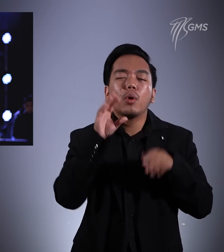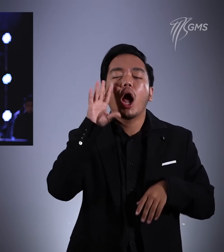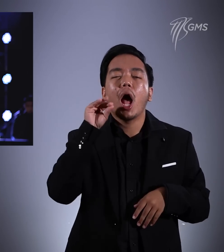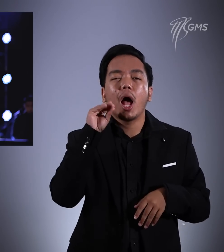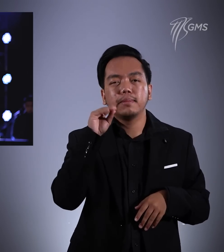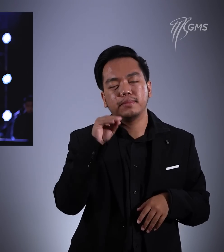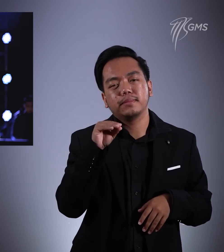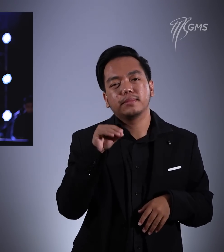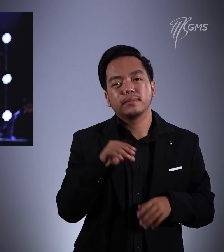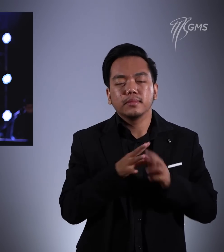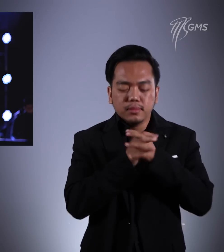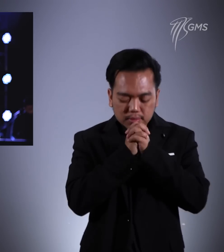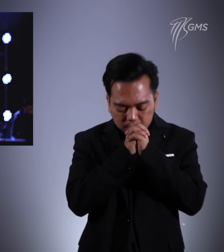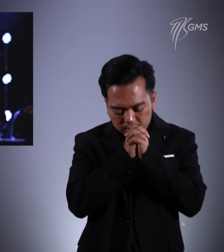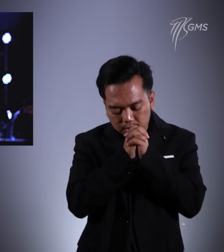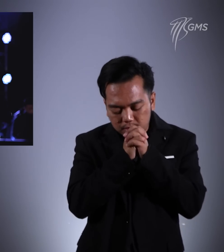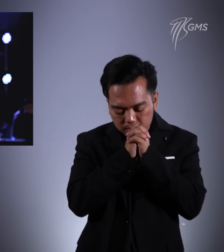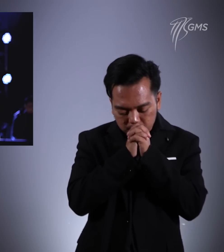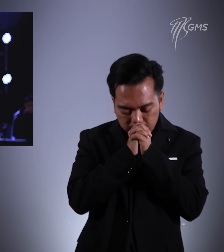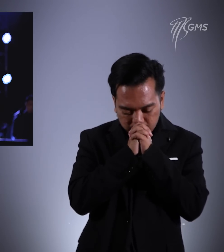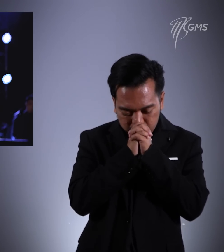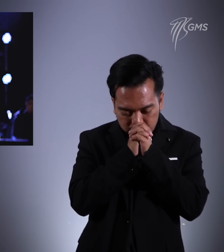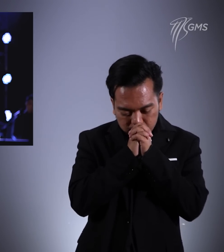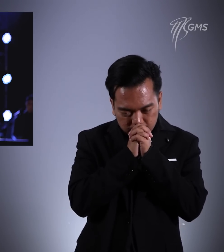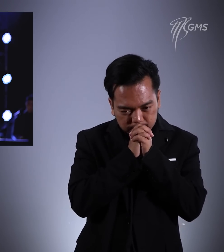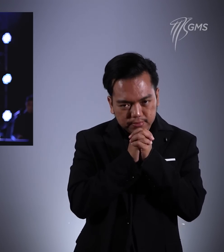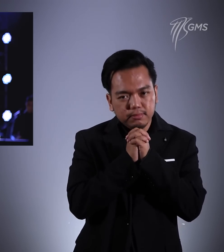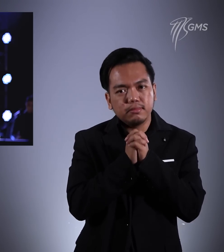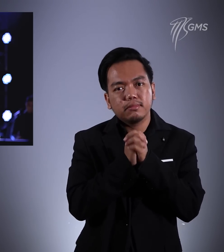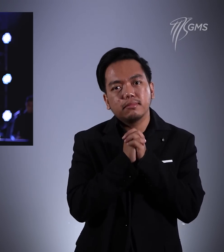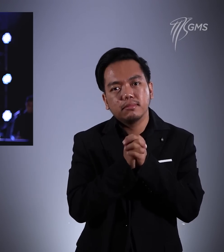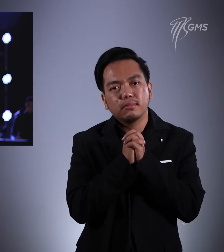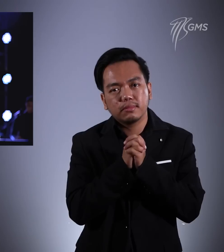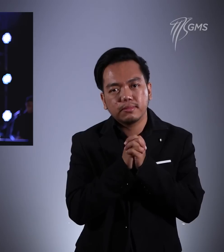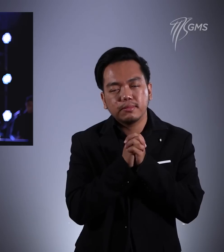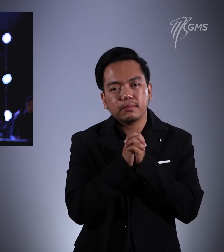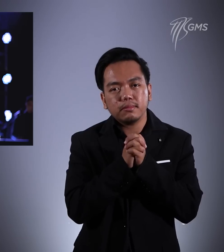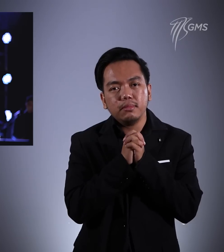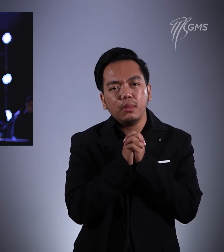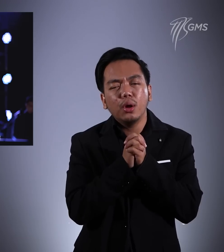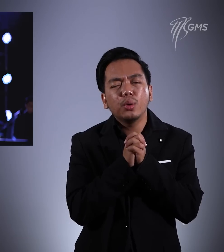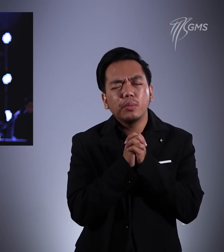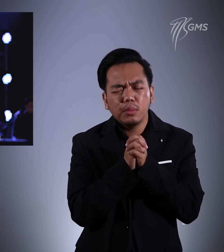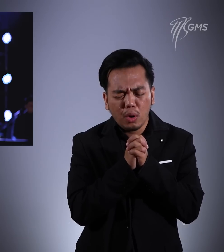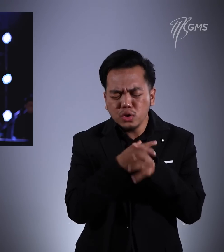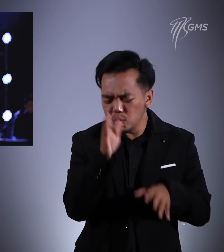saja. Pray, when you pray out loud. Untuk berdoa sungguh-sungguh hingga you pray your heart out.